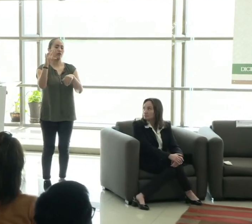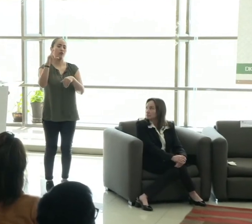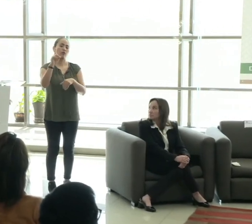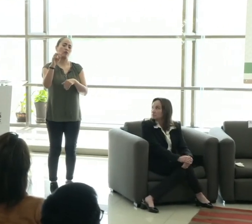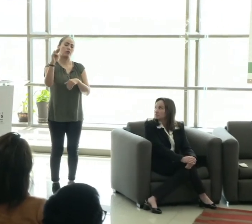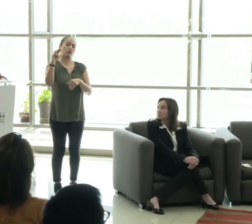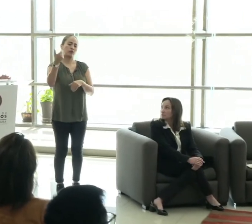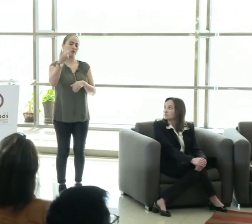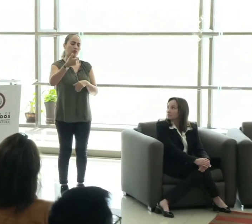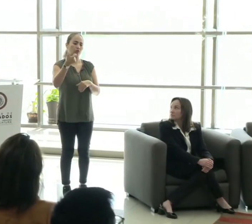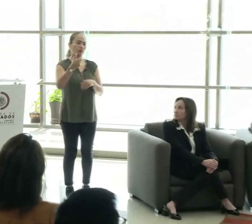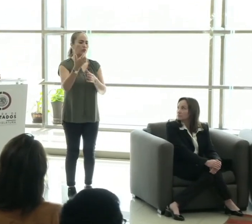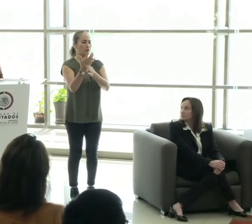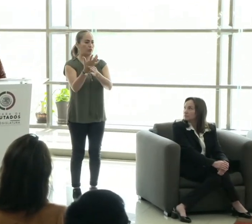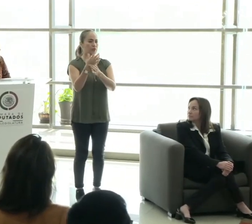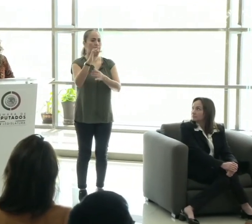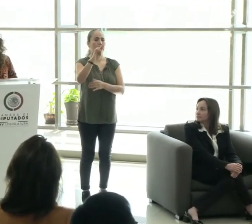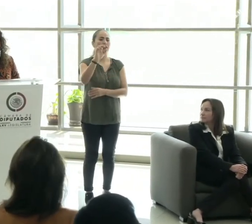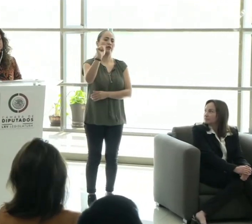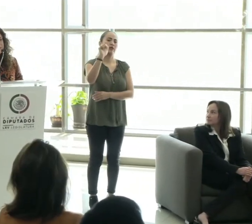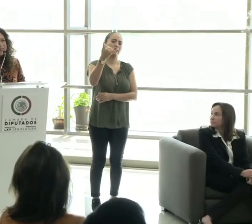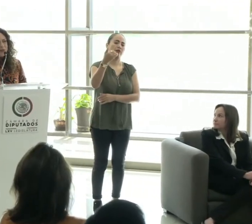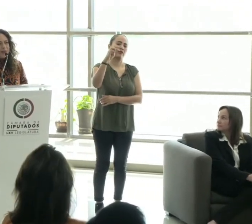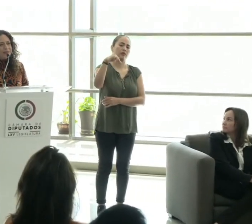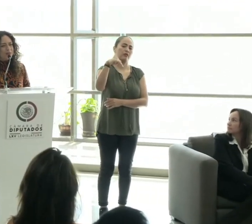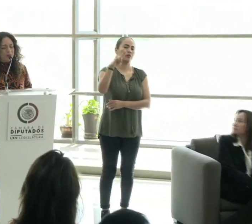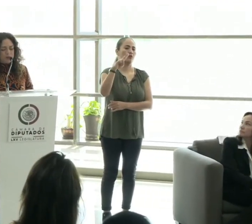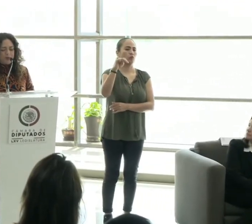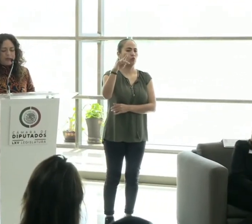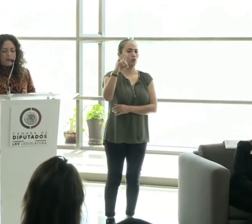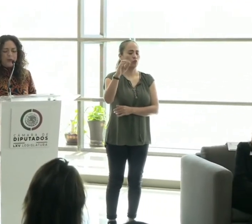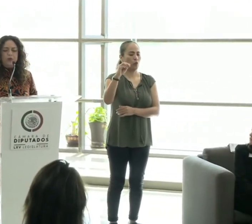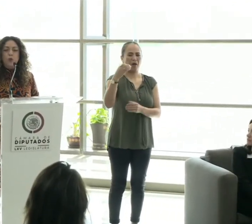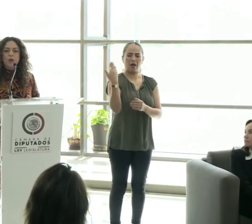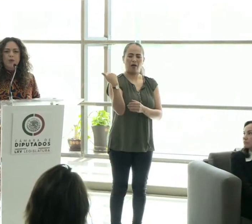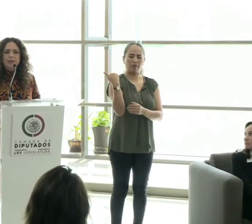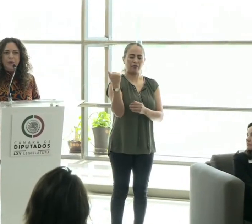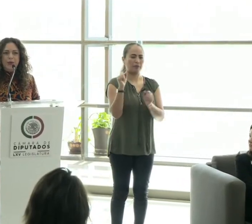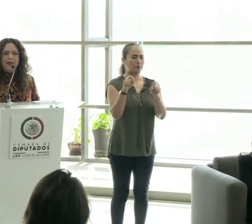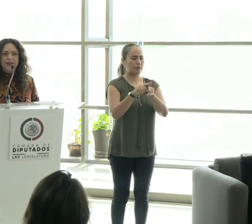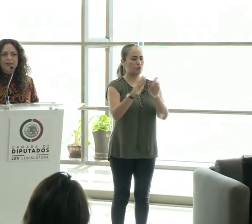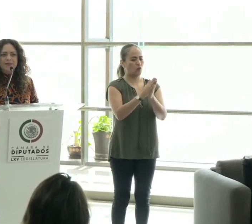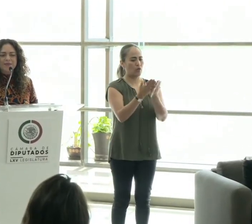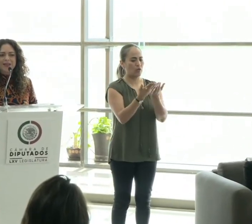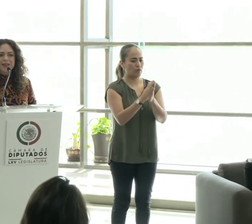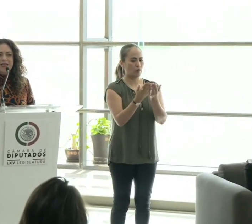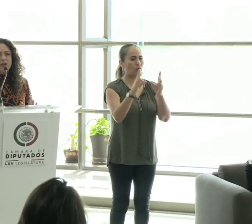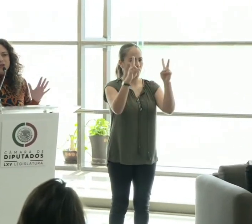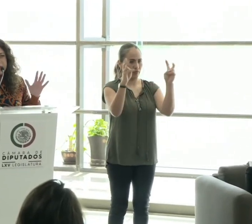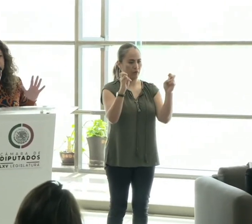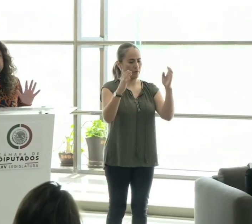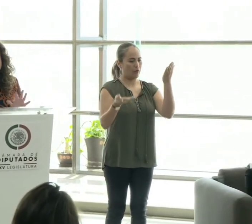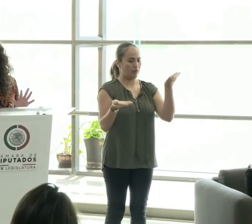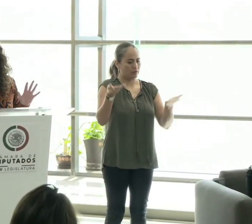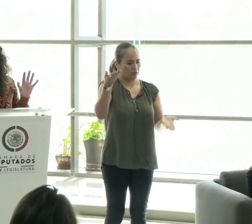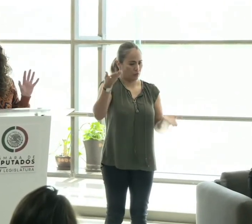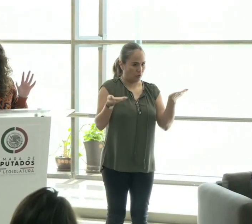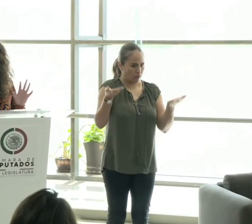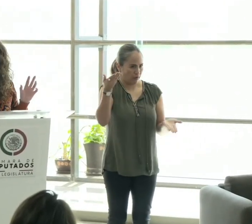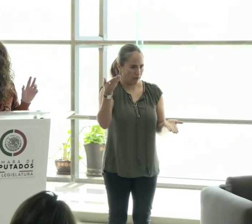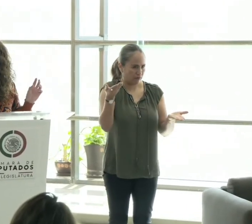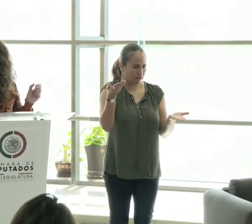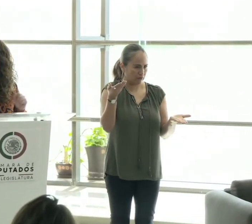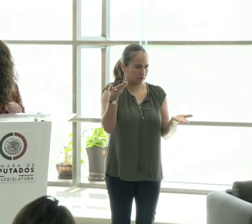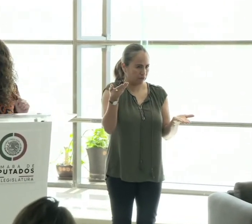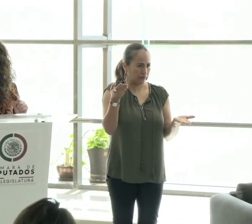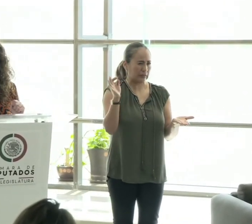Raymundo Campos quien recientemente presentó en este mismo espacio su libro desigualdades Yo sé que puede ser un poquito nos